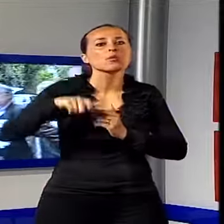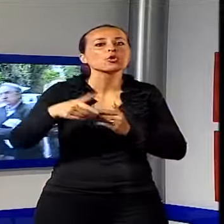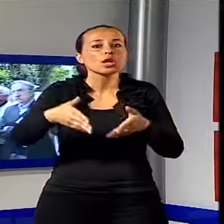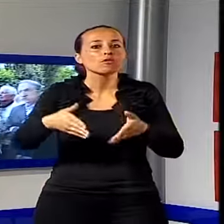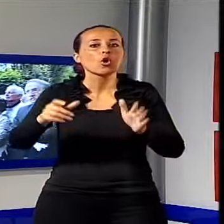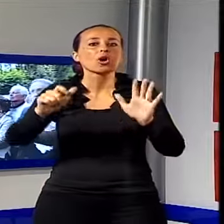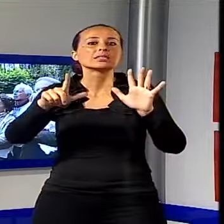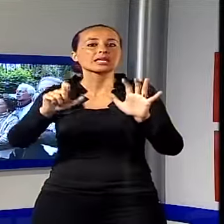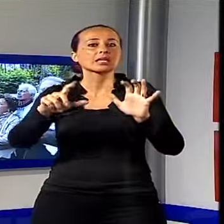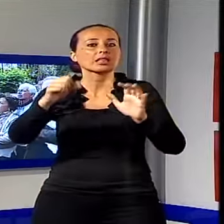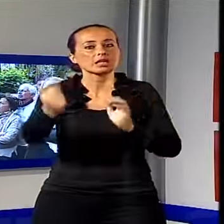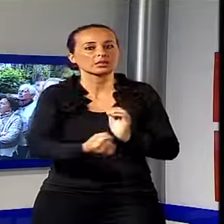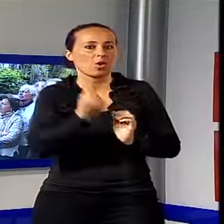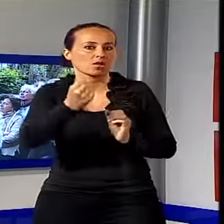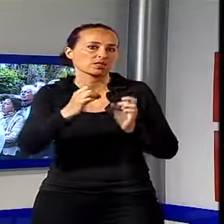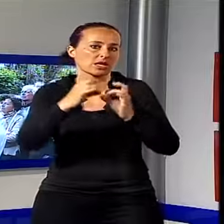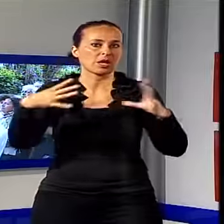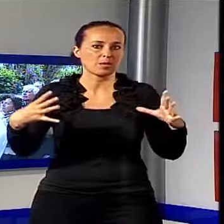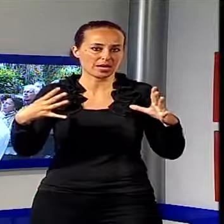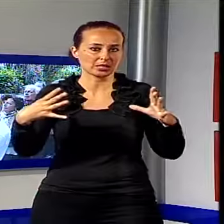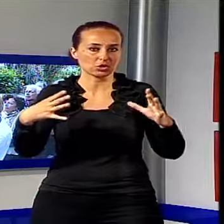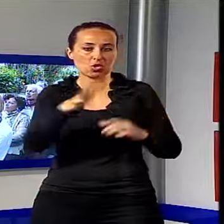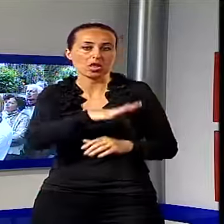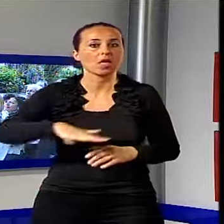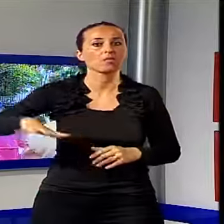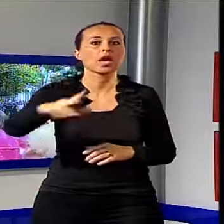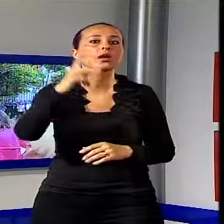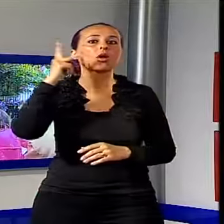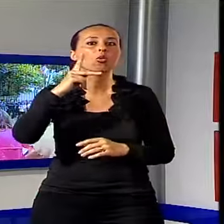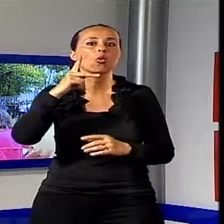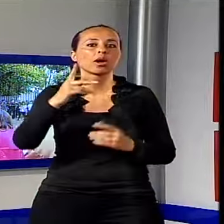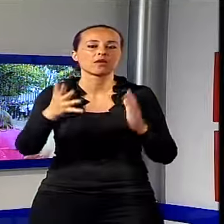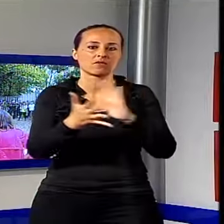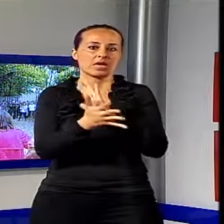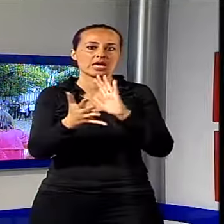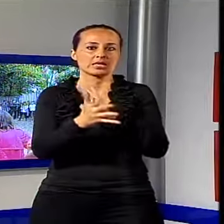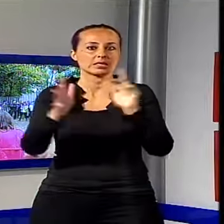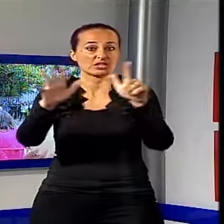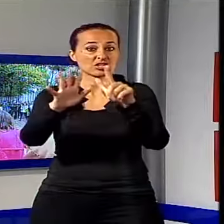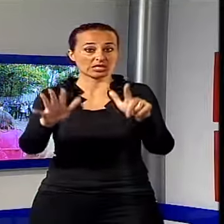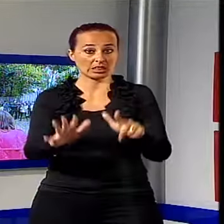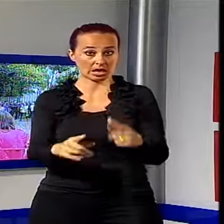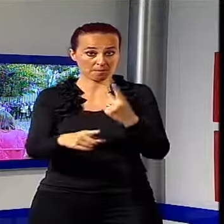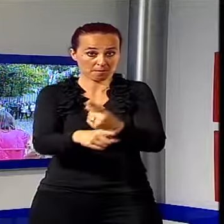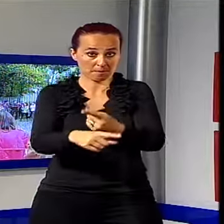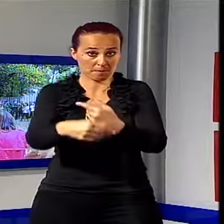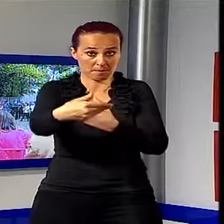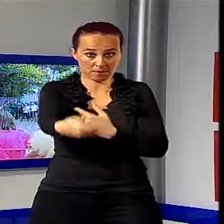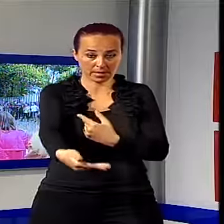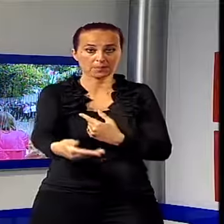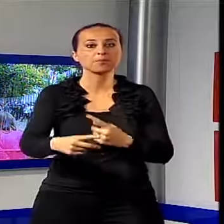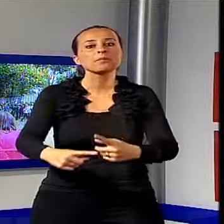della liberazione che nella Piana di Lucca sarà festeggiato a settembre. È stato l'ex campo di prigionia di Colle di Compito